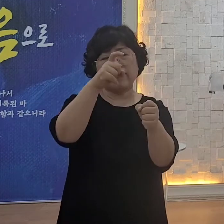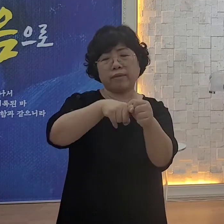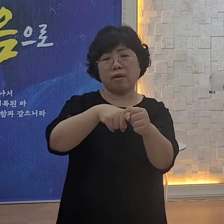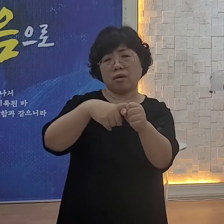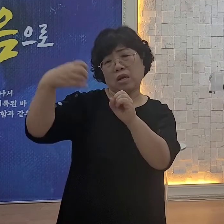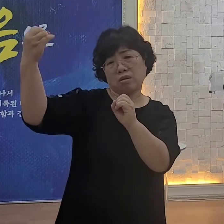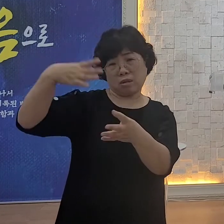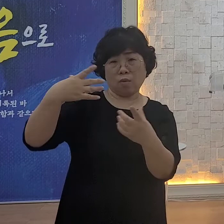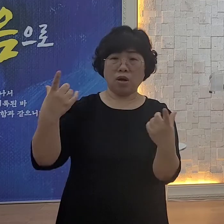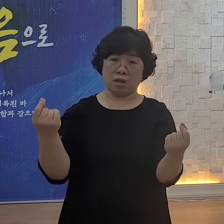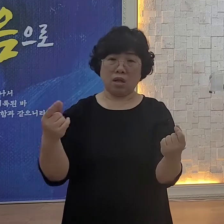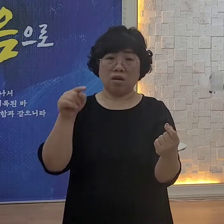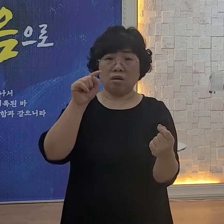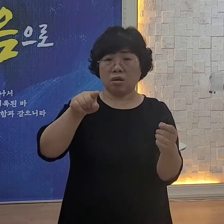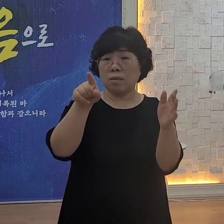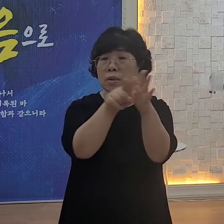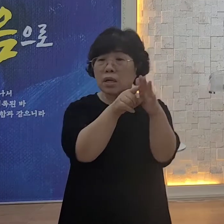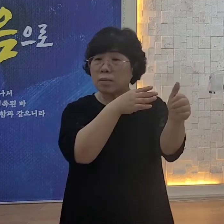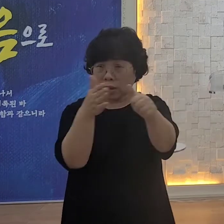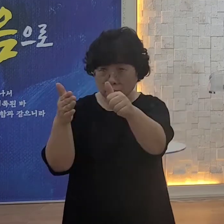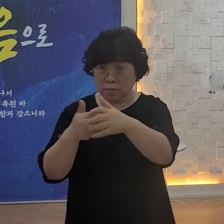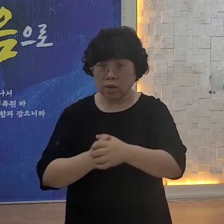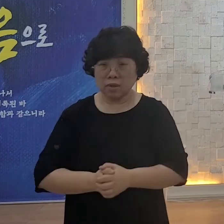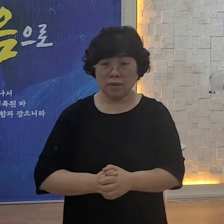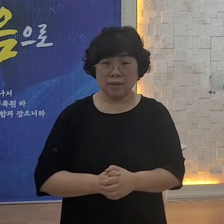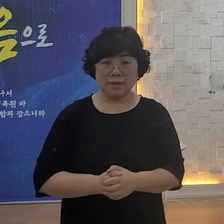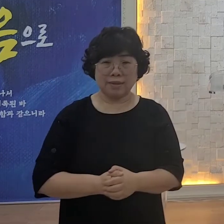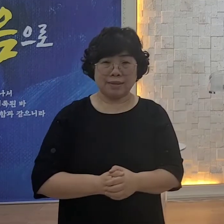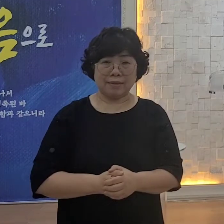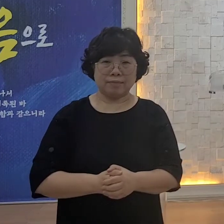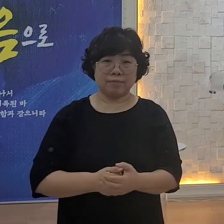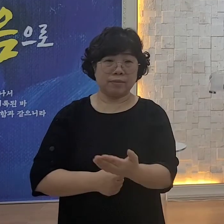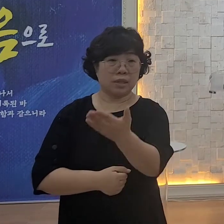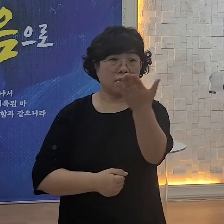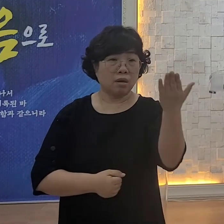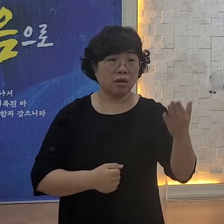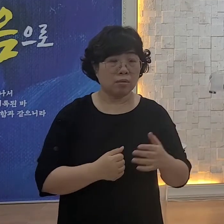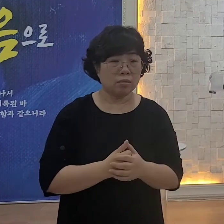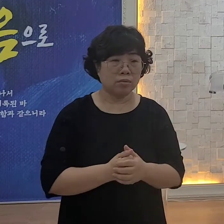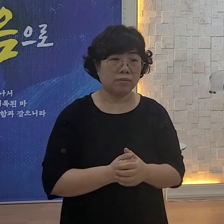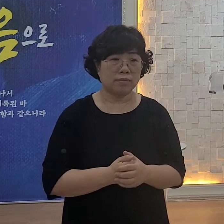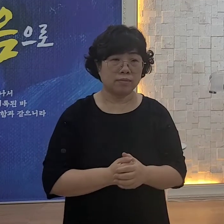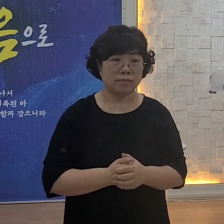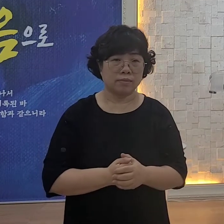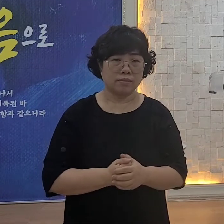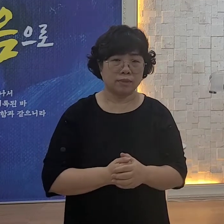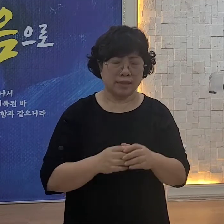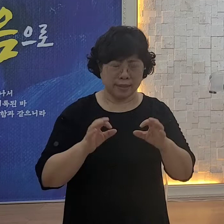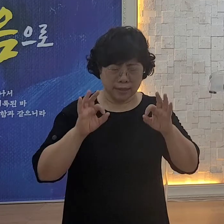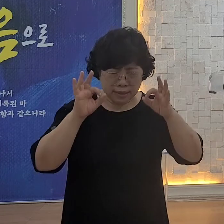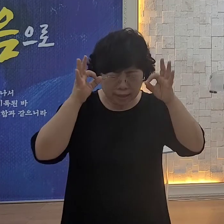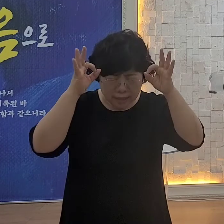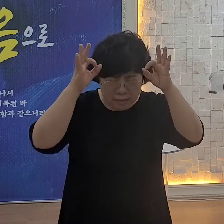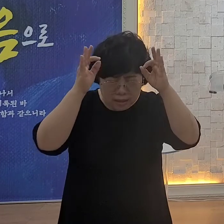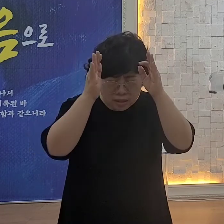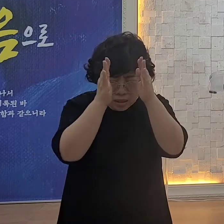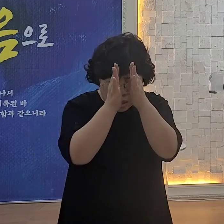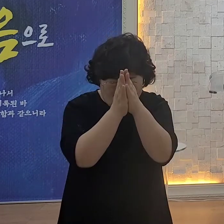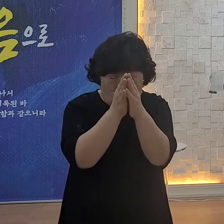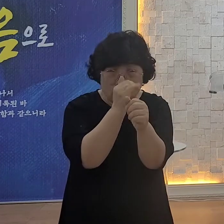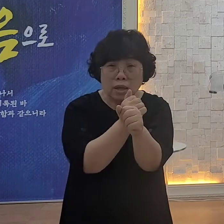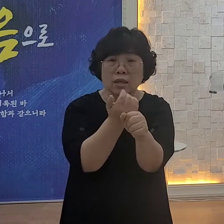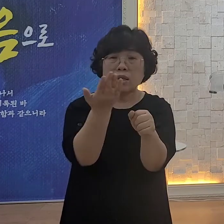이게 오늘 주시는 이 말씀이 주시는 원리란 말이에요. 여러분 우리가 간절히 기도했는데